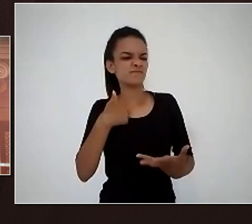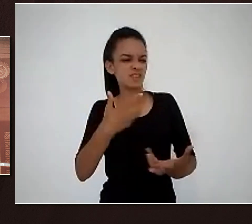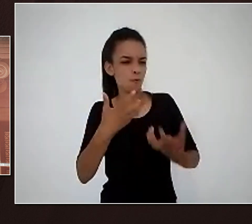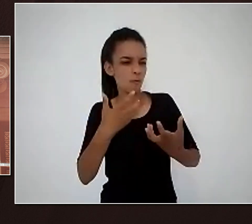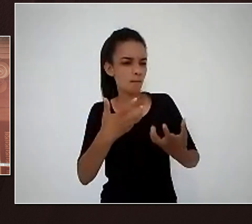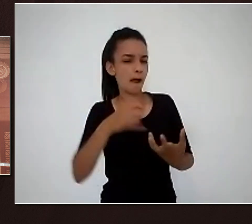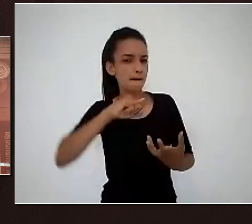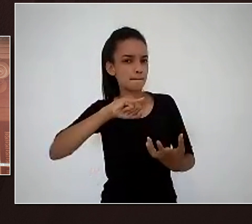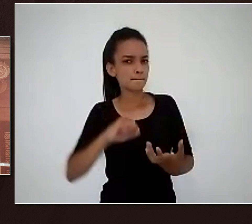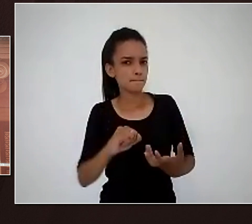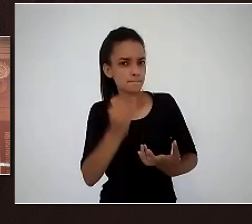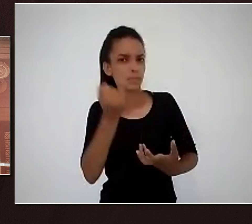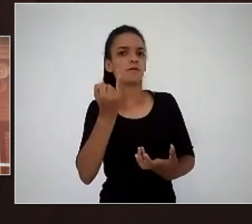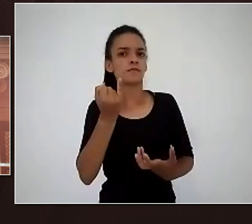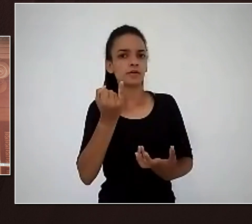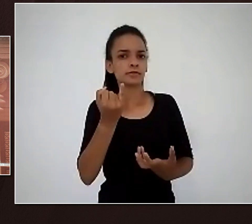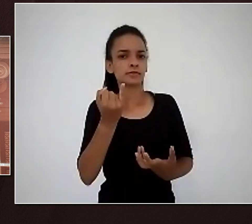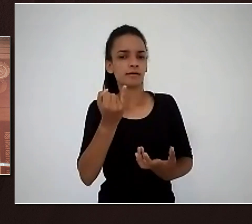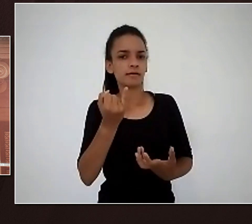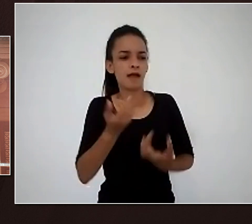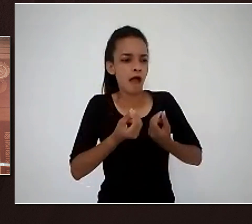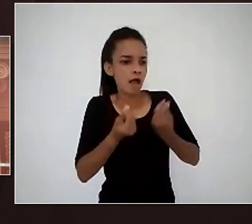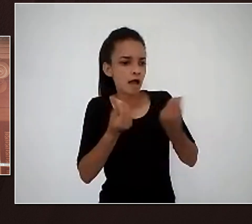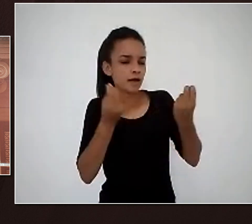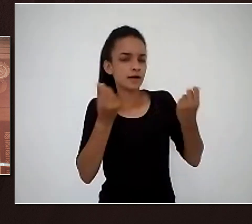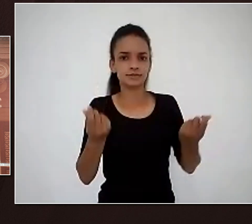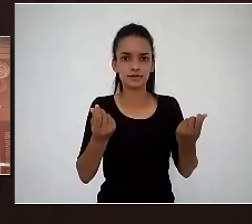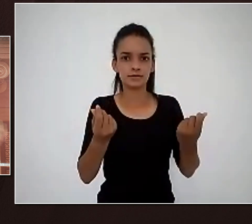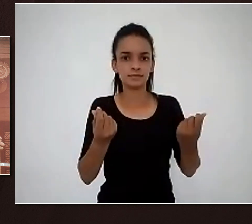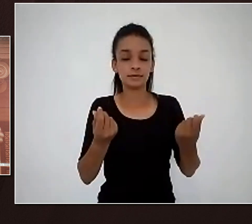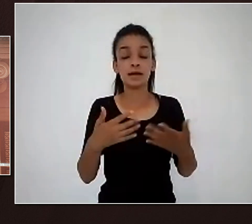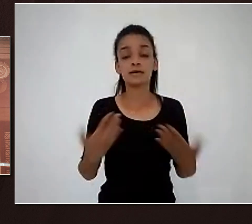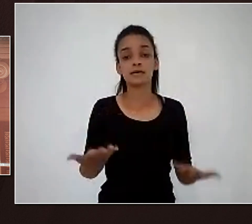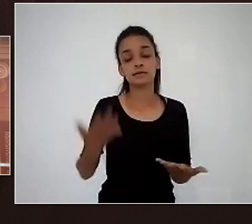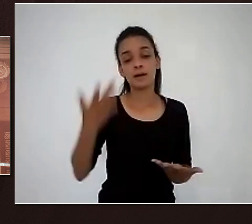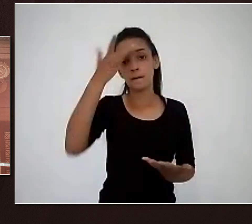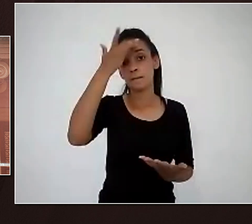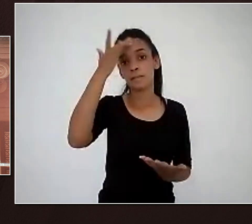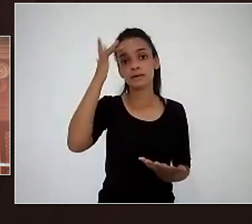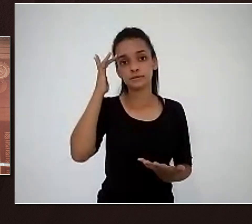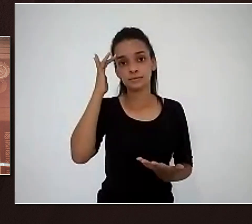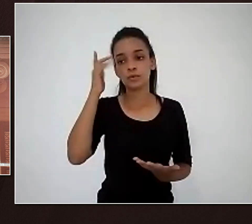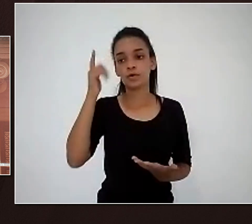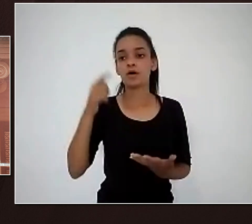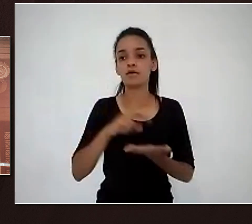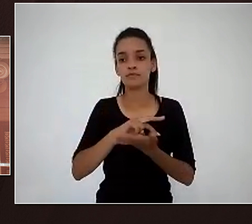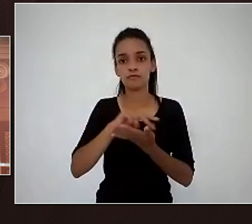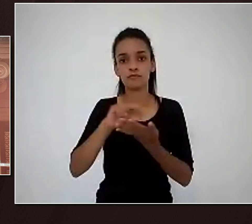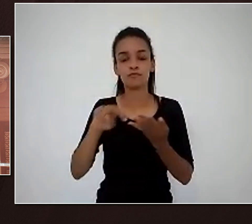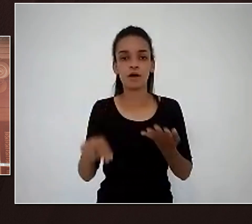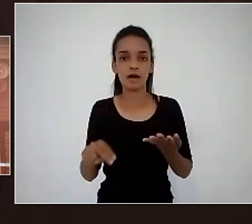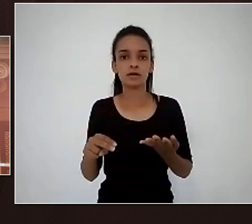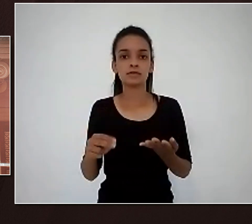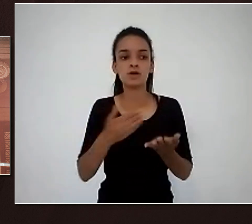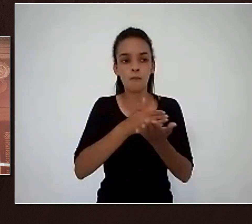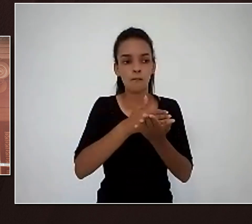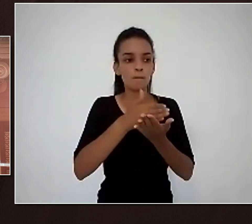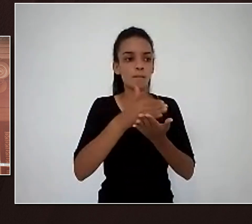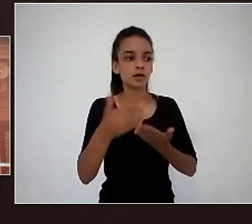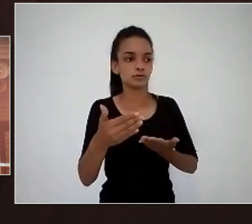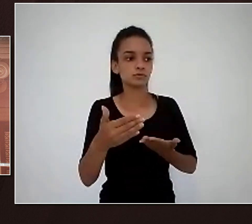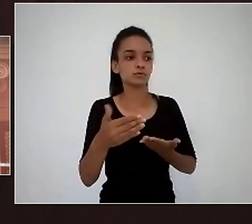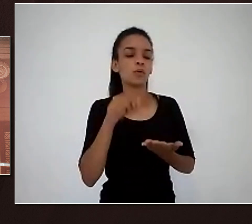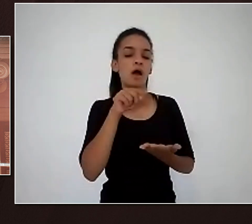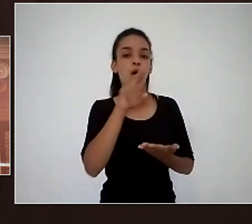e resolveram cada um fundar a sua linha para que pudesse ser uma fonte de lucro. Por isso que Paulo fala